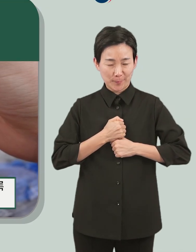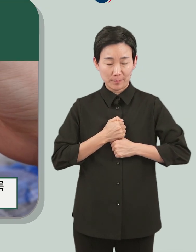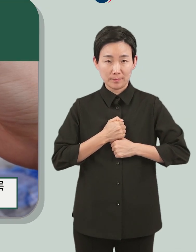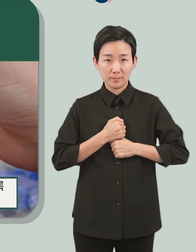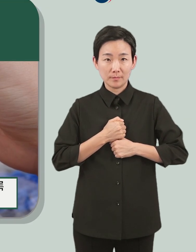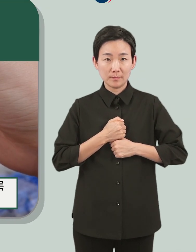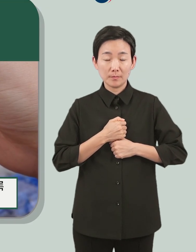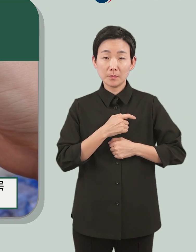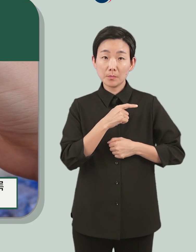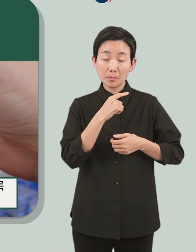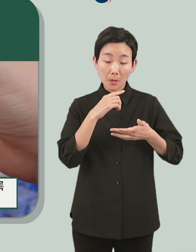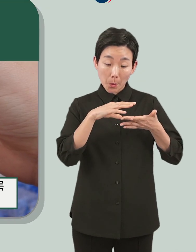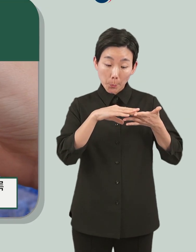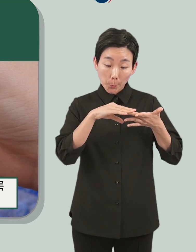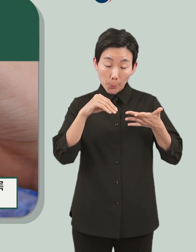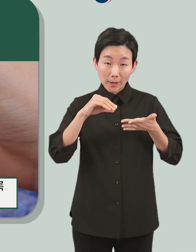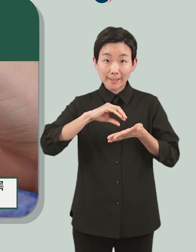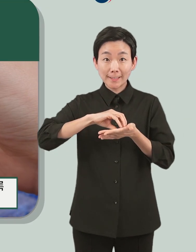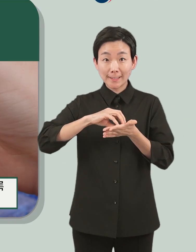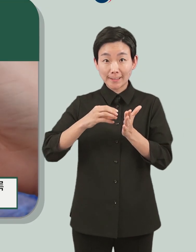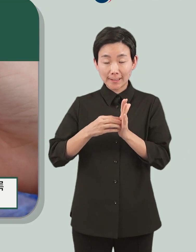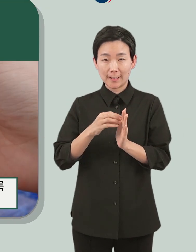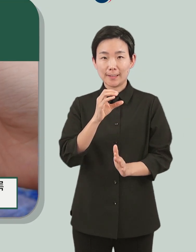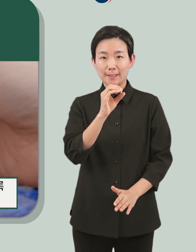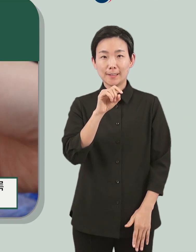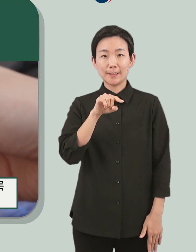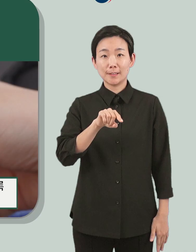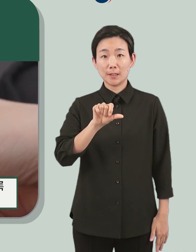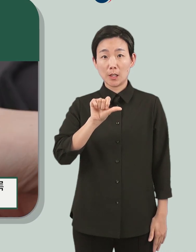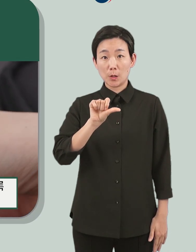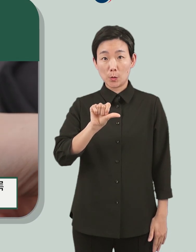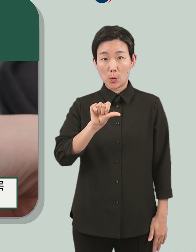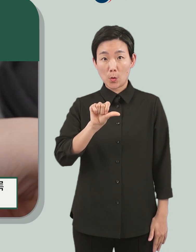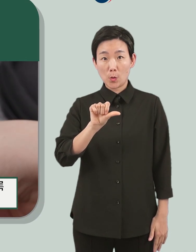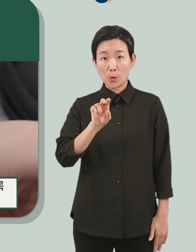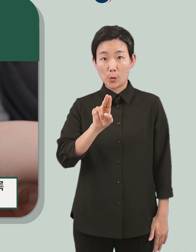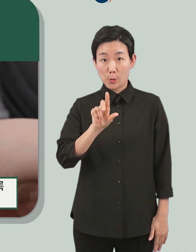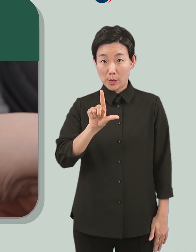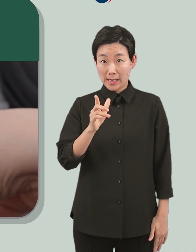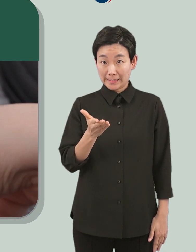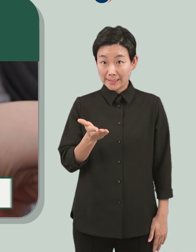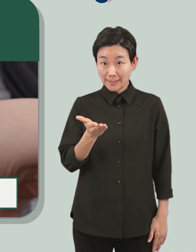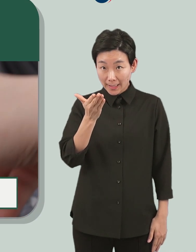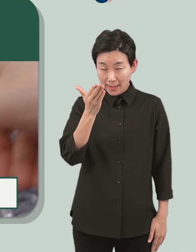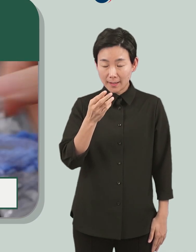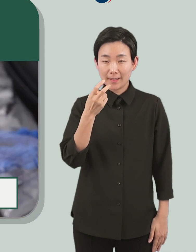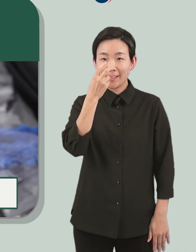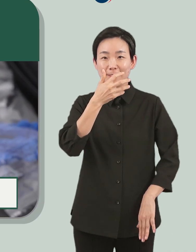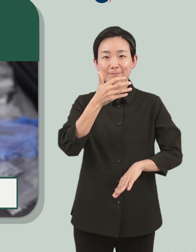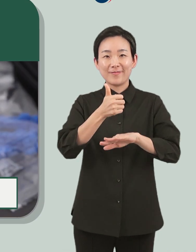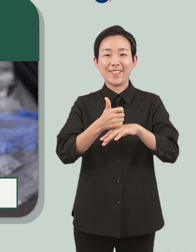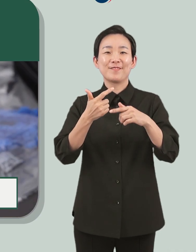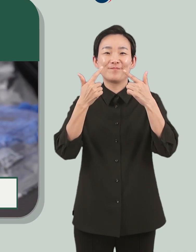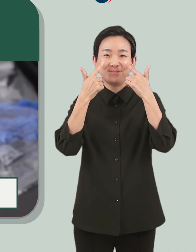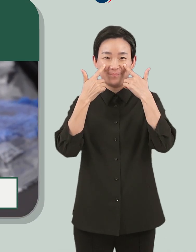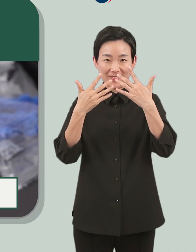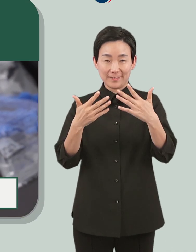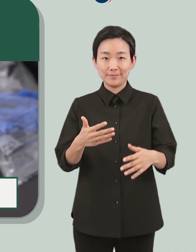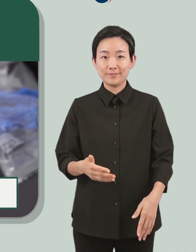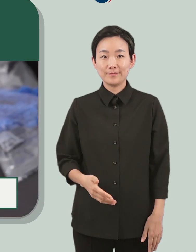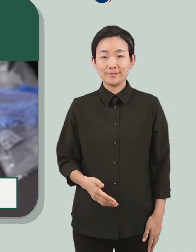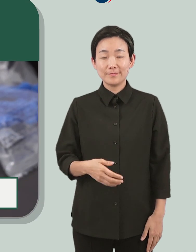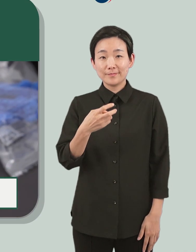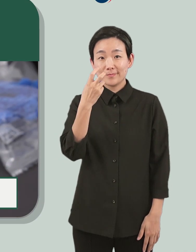이때 검사지 확인창에 직접 혈액을 주입하지 않도록 주의하시기 바랍니다. 혈액 시료는 0.5